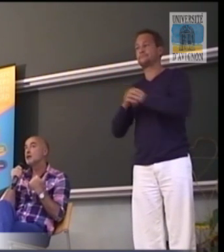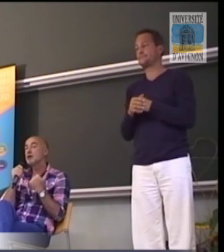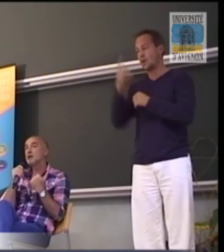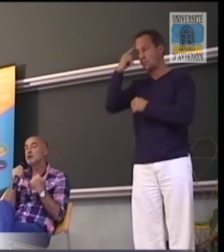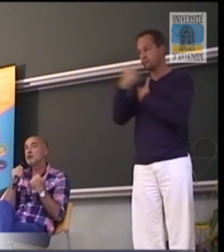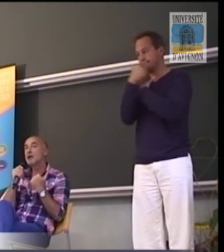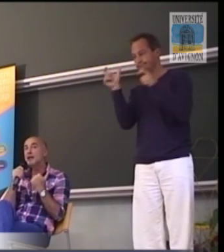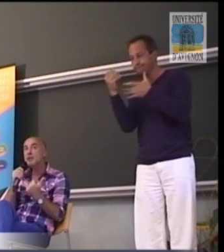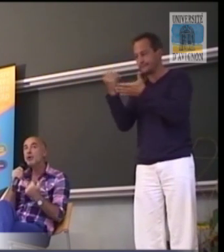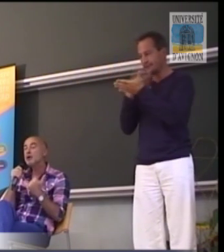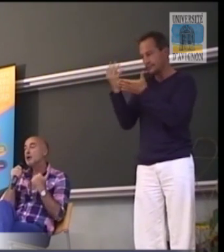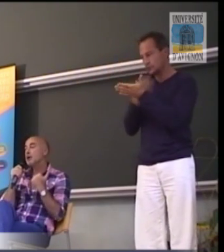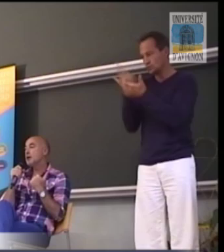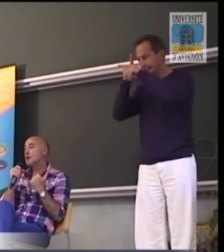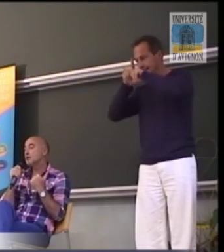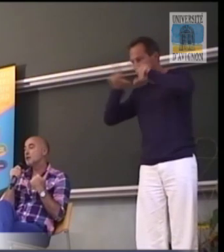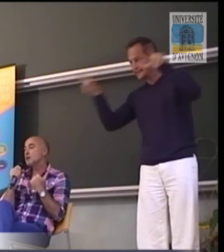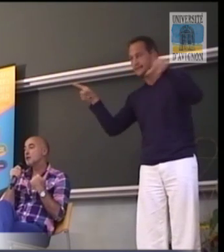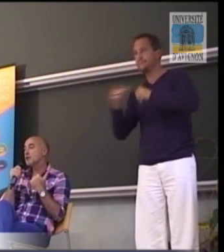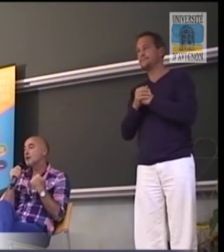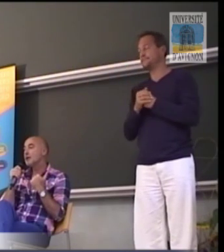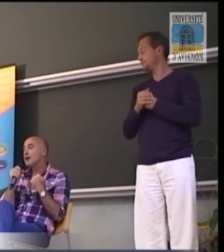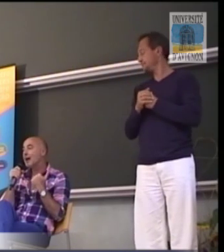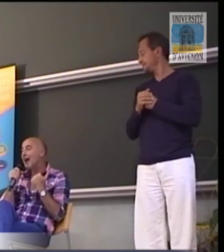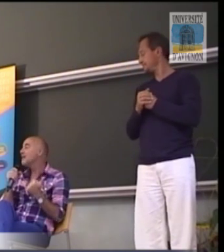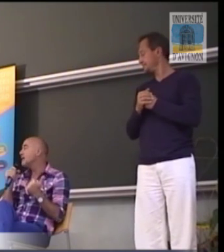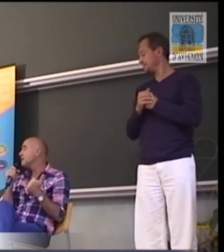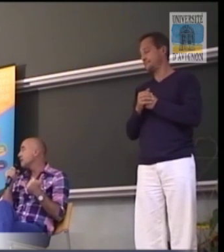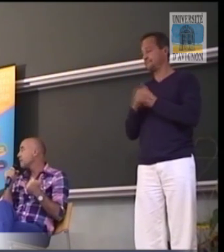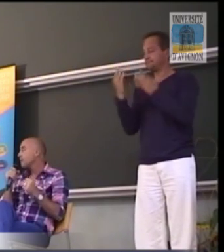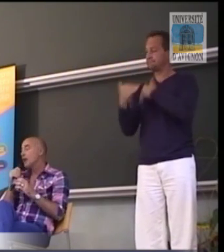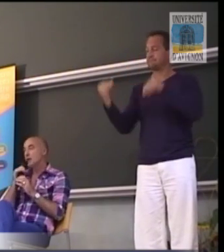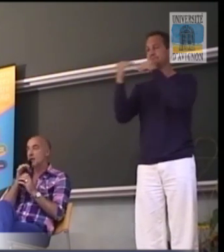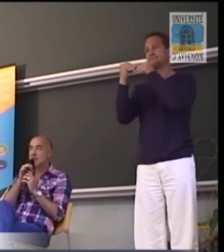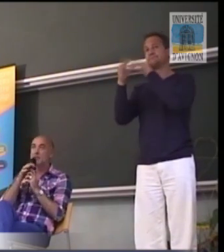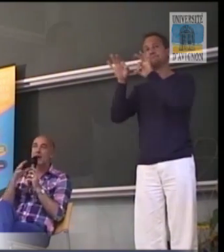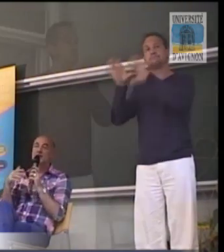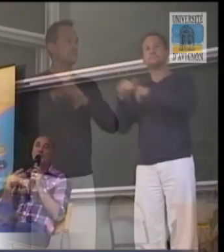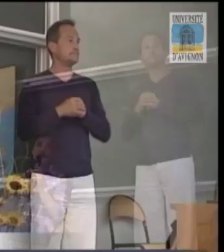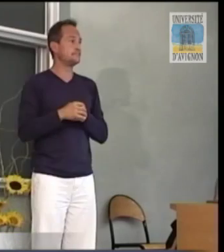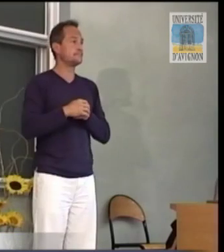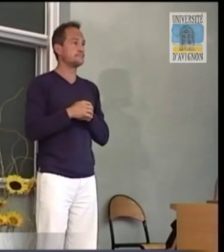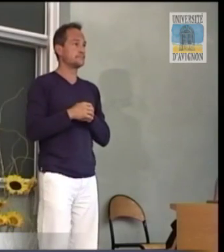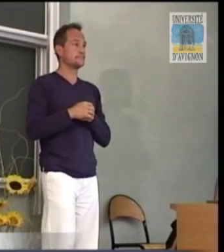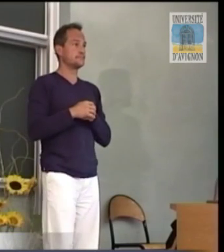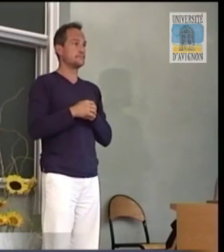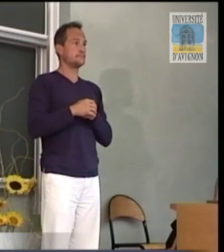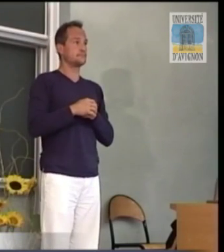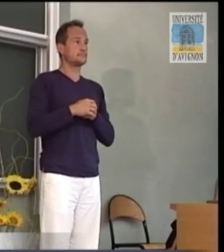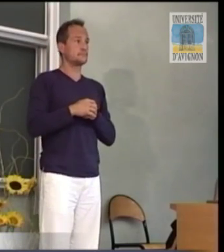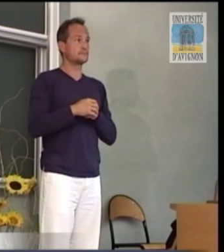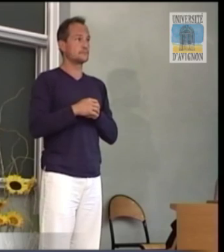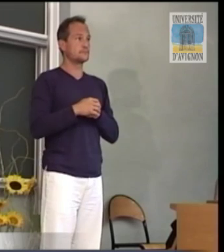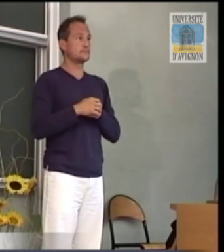manière libre et à égalité. Ainsi, par exemple, en ce qui nous concerne, certes,